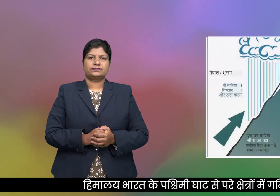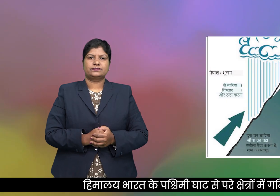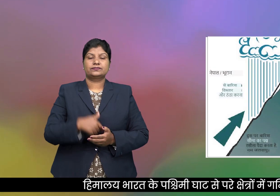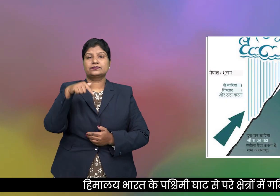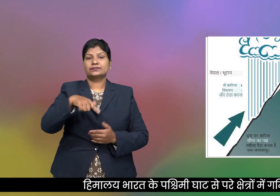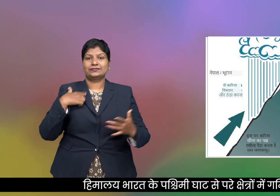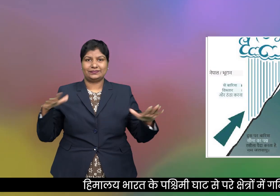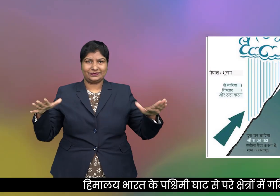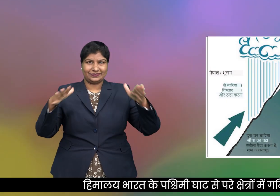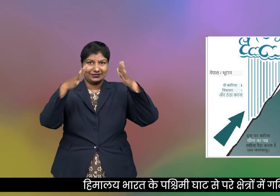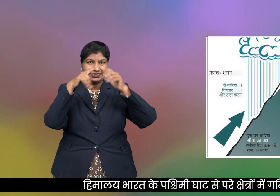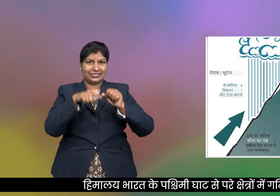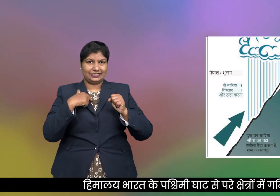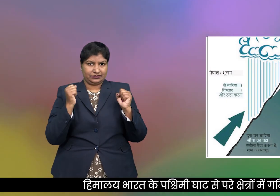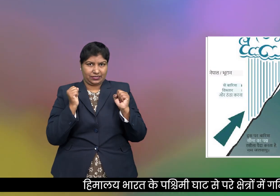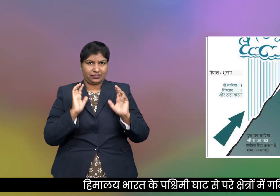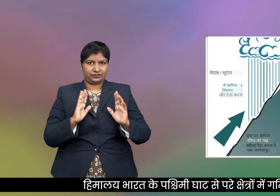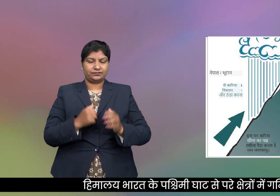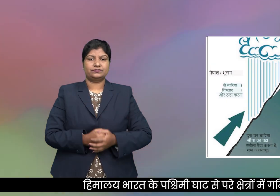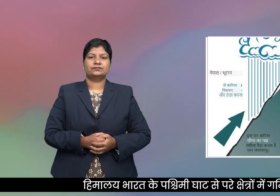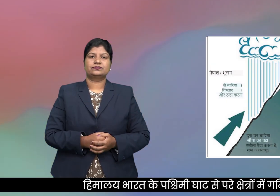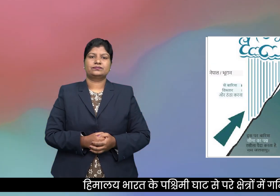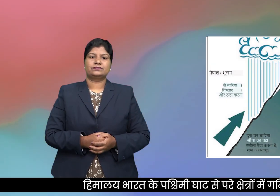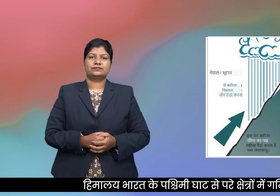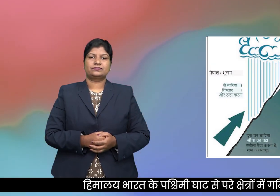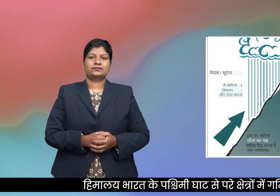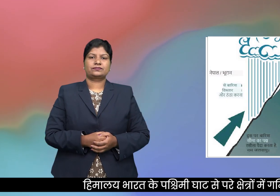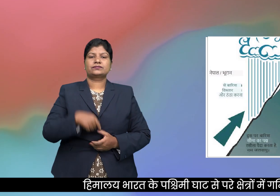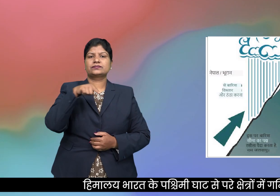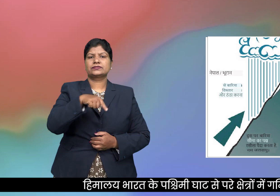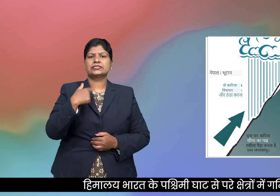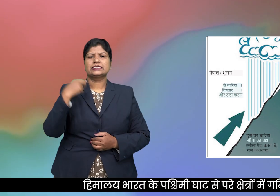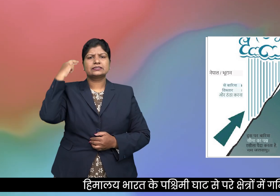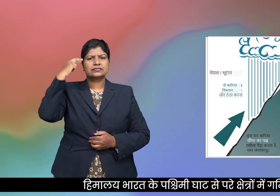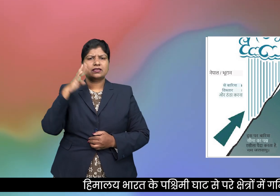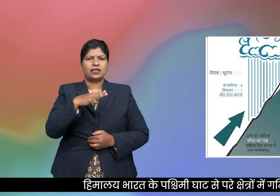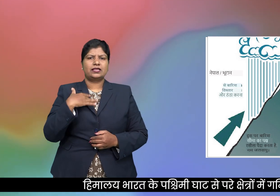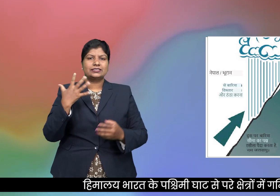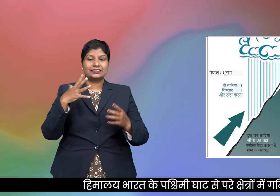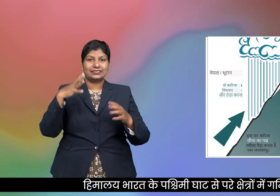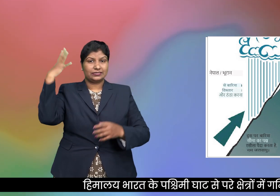हिमालय भारत के पश्चिमी घाट से परे क्षेत्रों में गर्मियों की बारिश